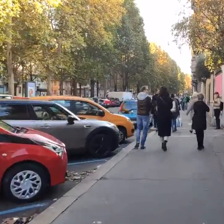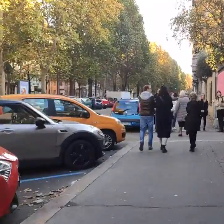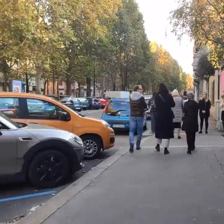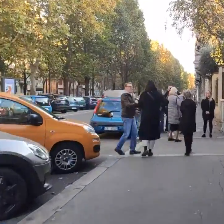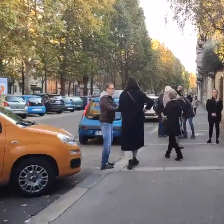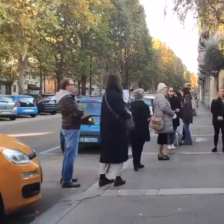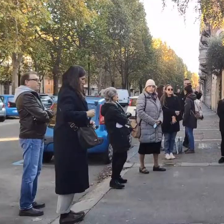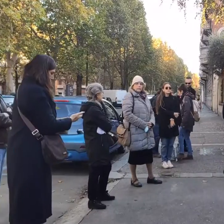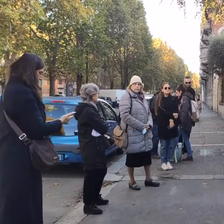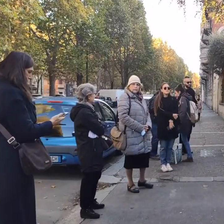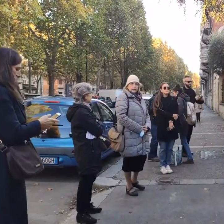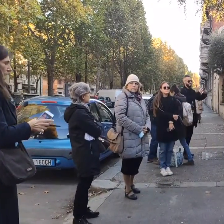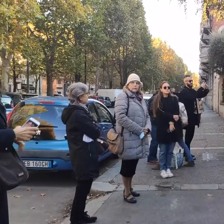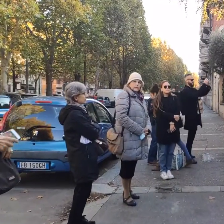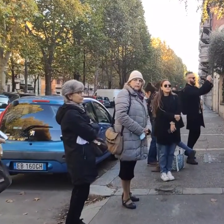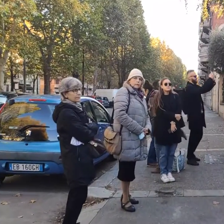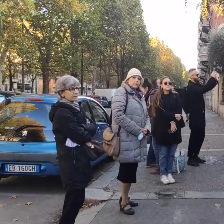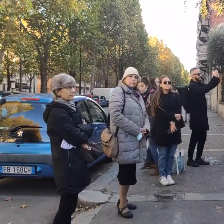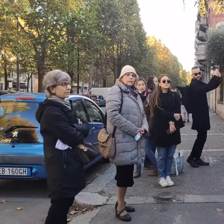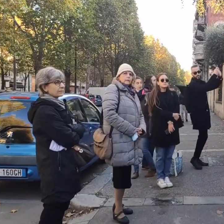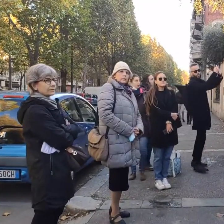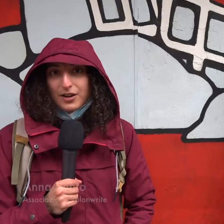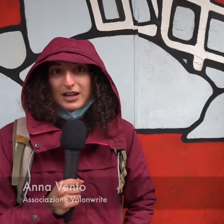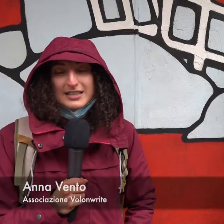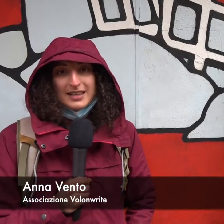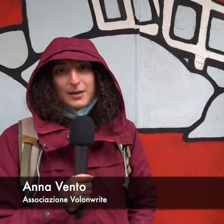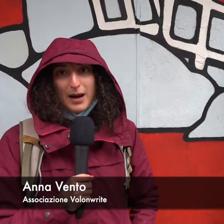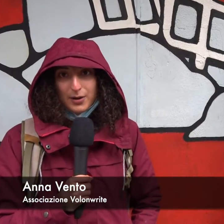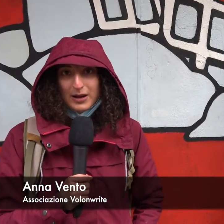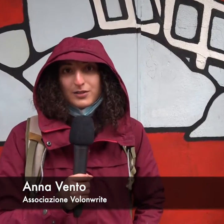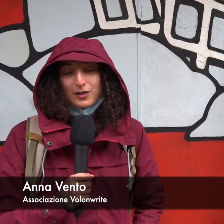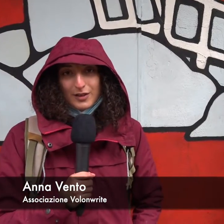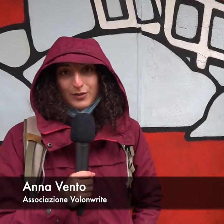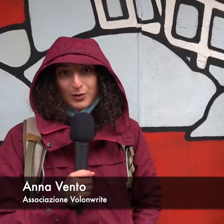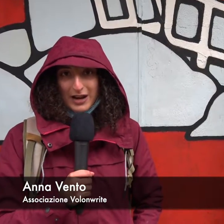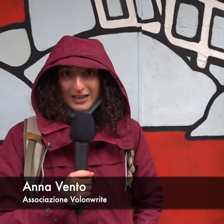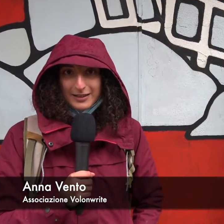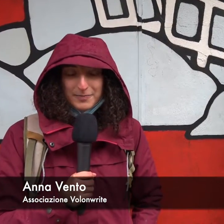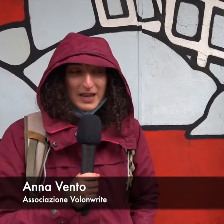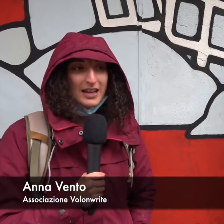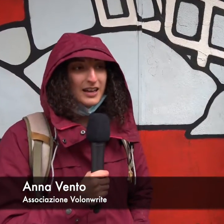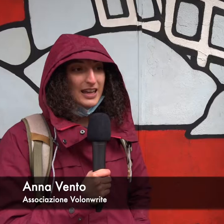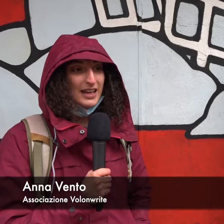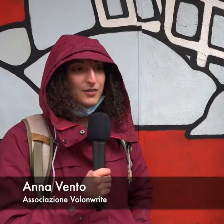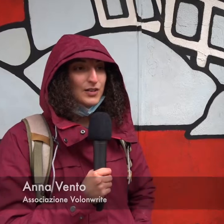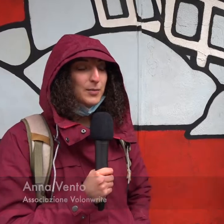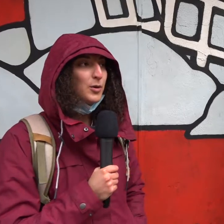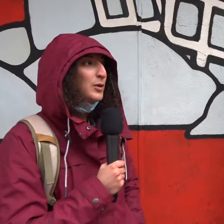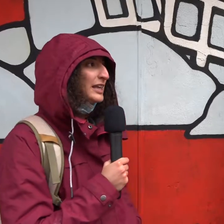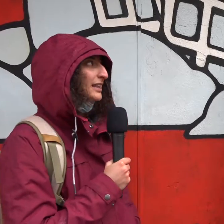Buongiorno amiche e amici di Volonbrite, siamo qui alla visita guidata organizzata dal MAU e l'associazione Volonbrite e volevamo chiedere